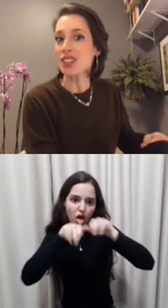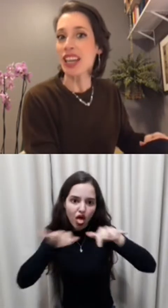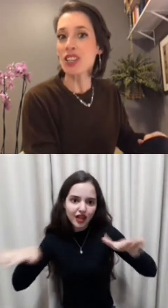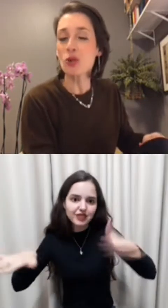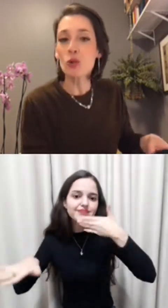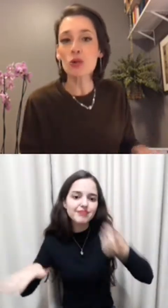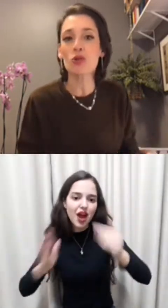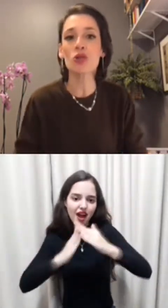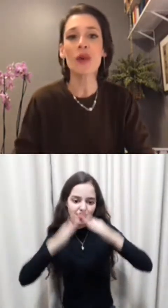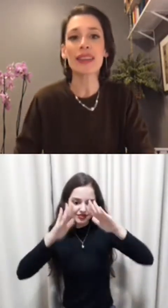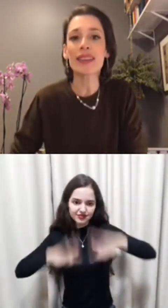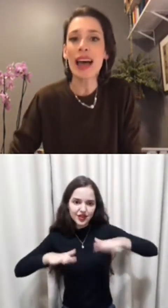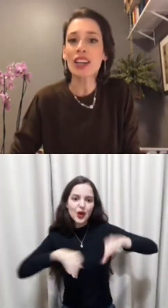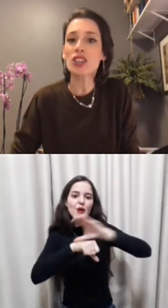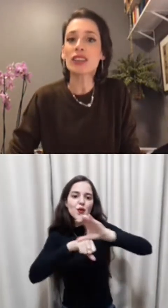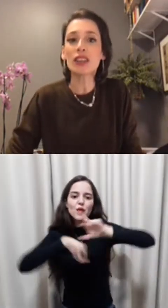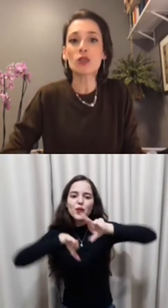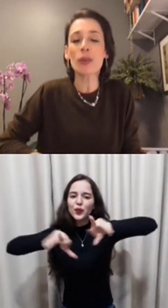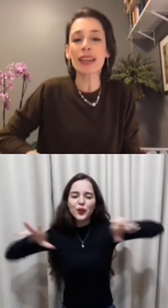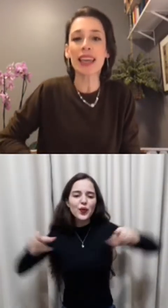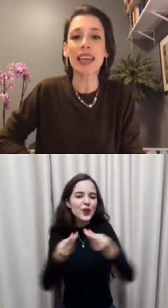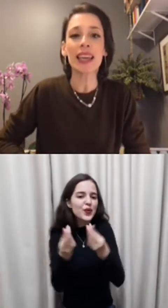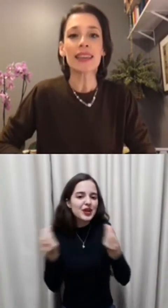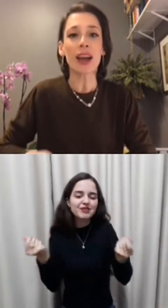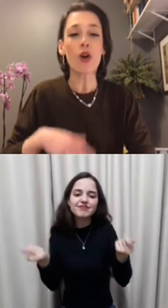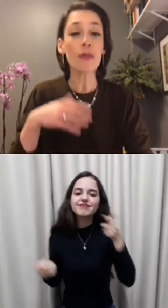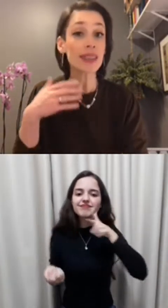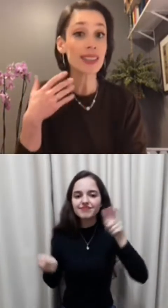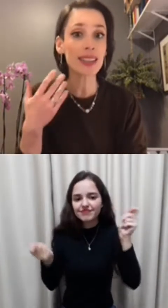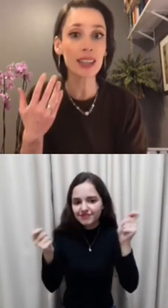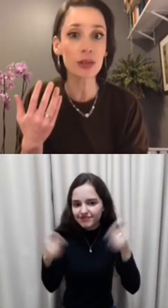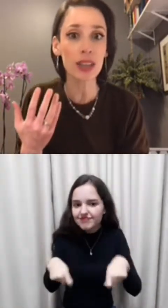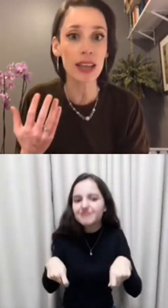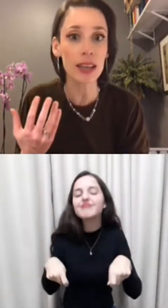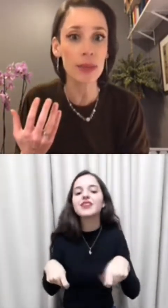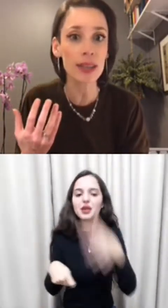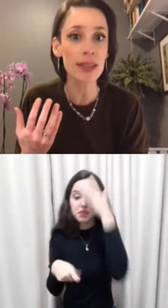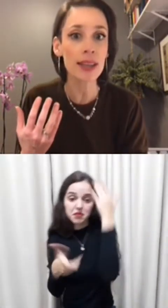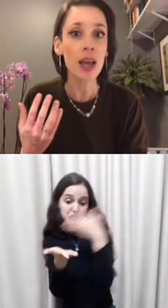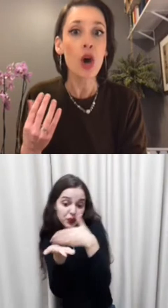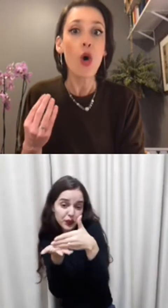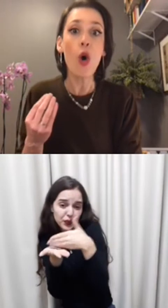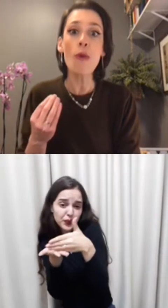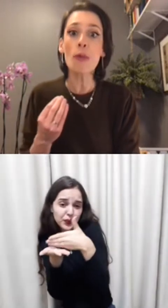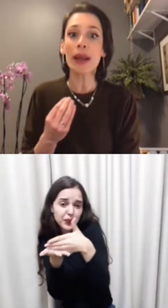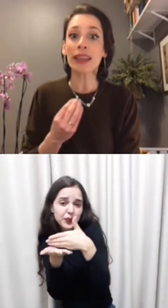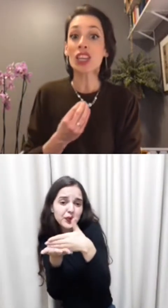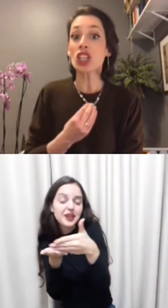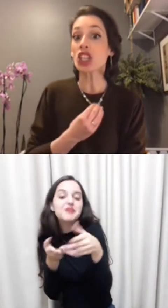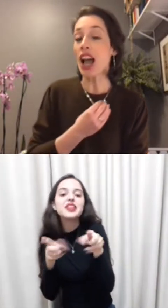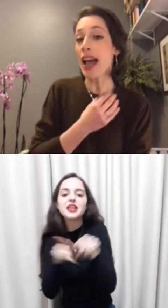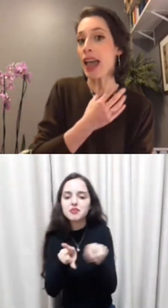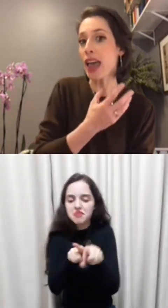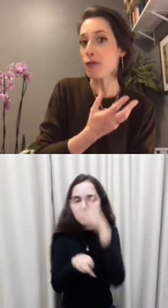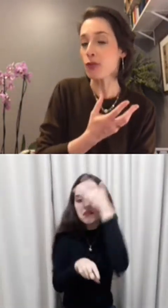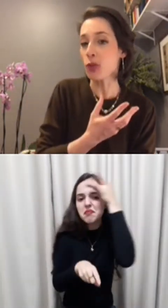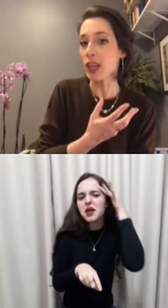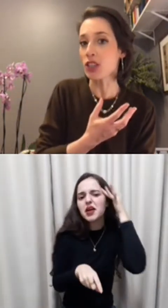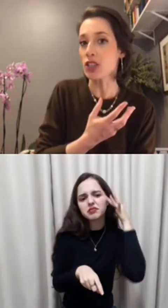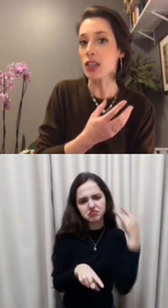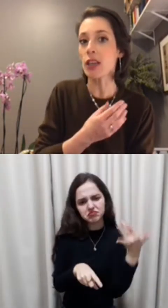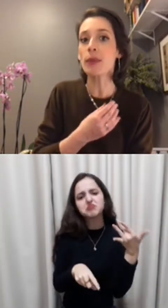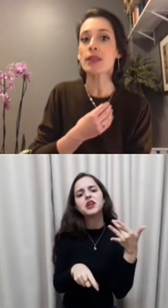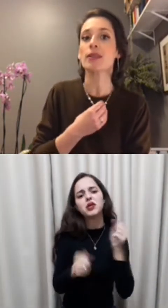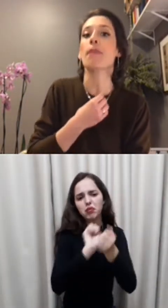possibilidade, né, de cursos de qualidade, tanto para quem está começando na Libras, como para quem já é